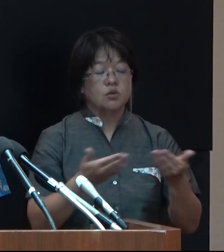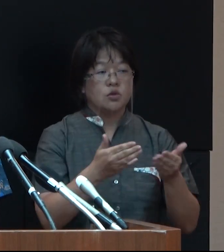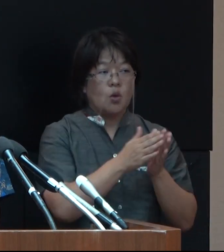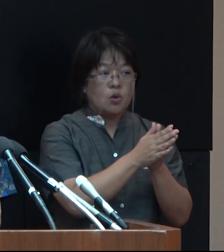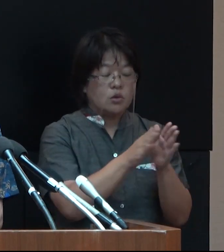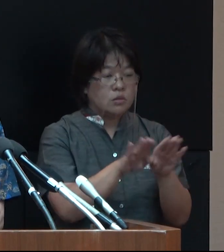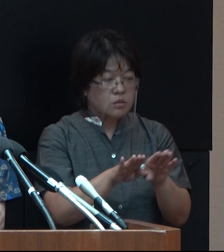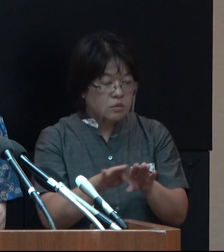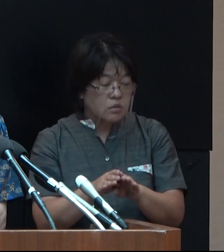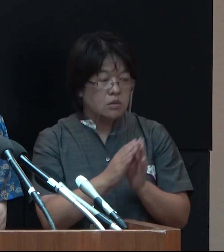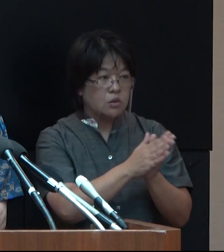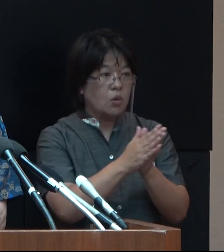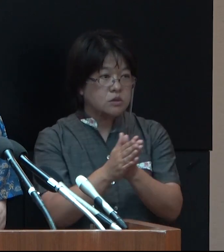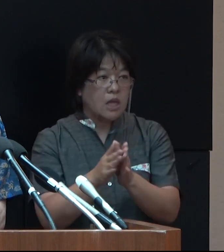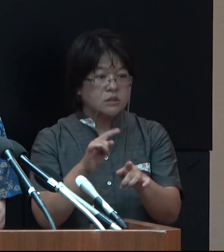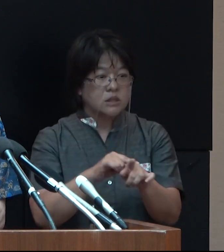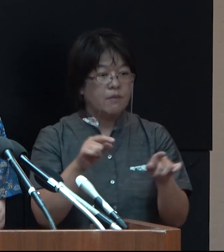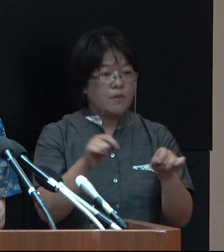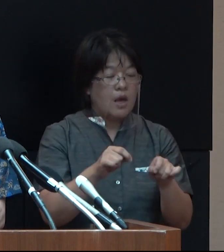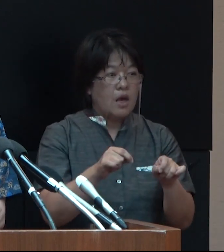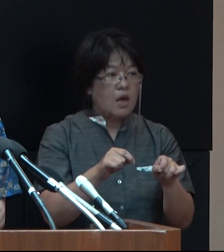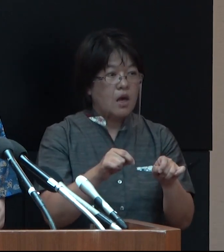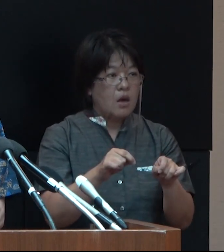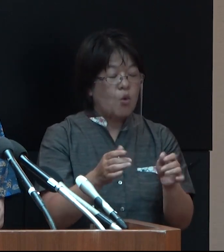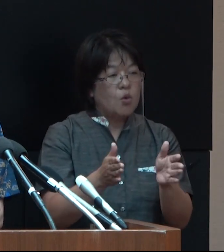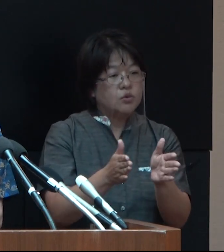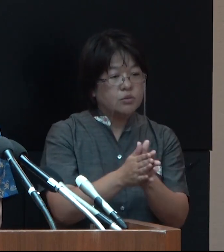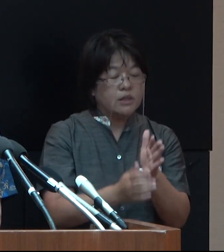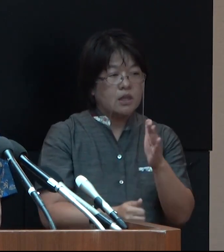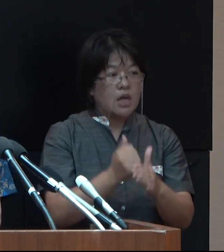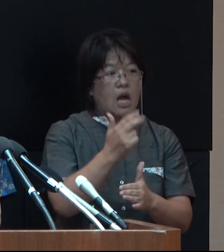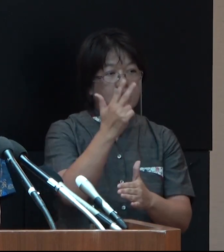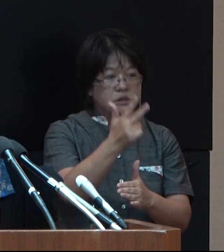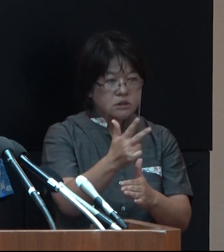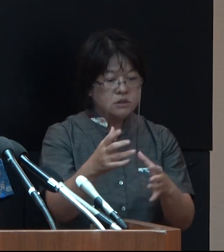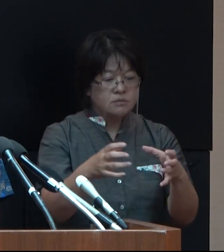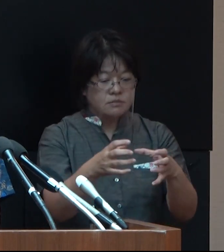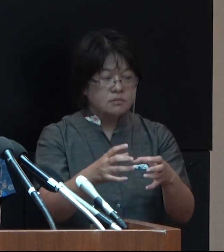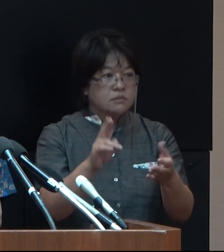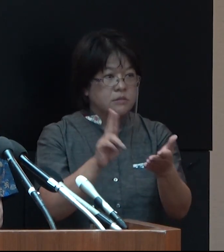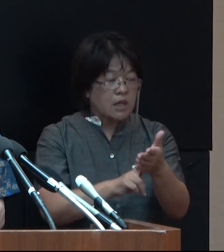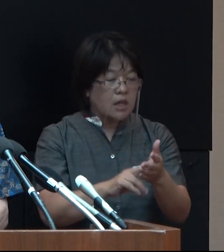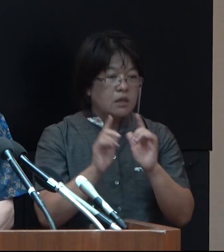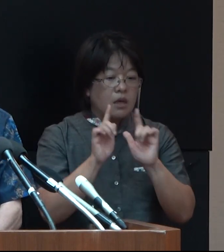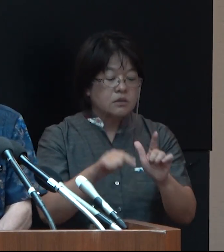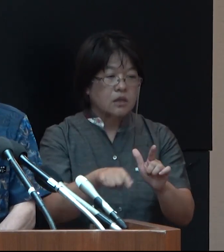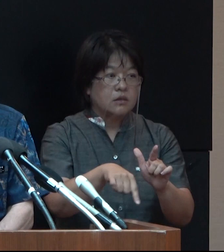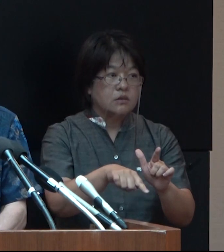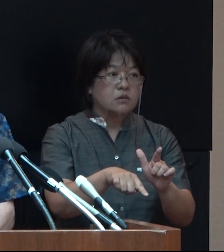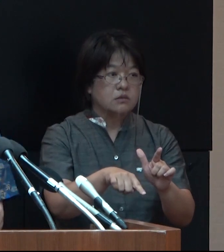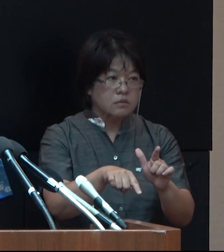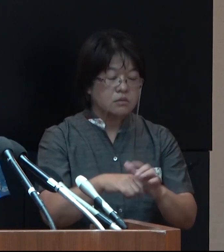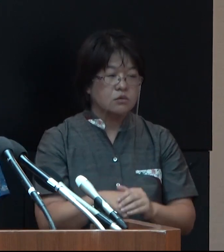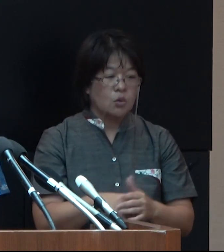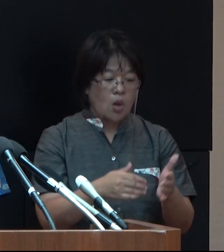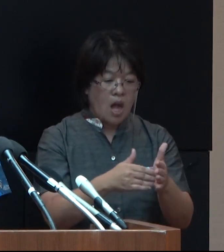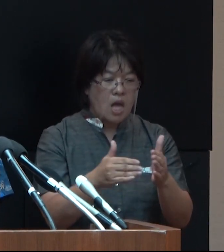請、時短も含めてですね、那覇市内だけにとどめています。若干その範囲がです